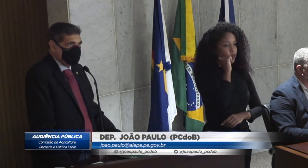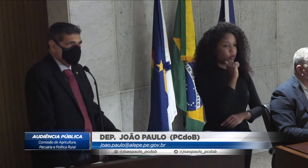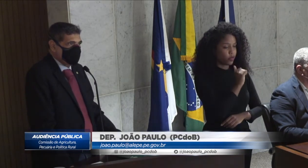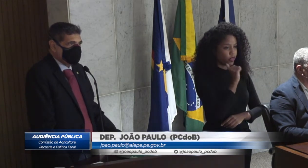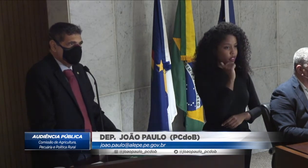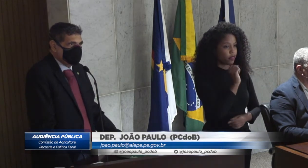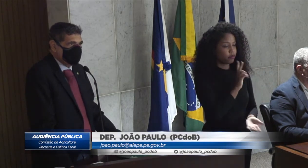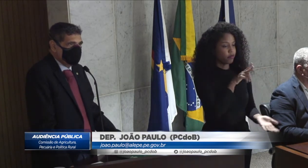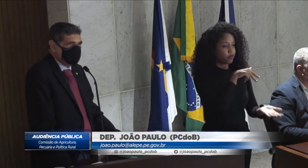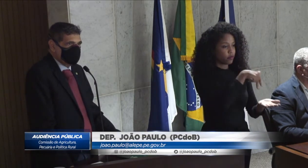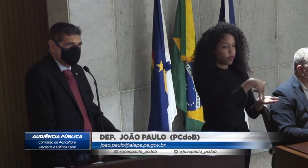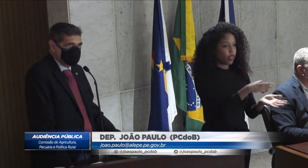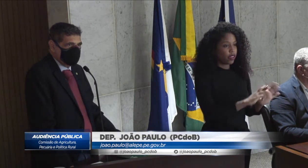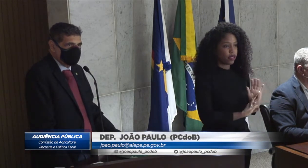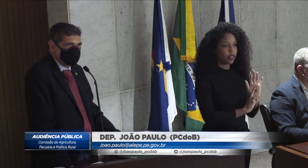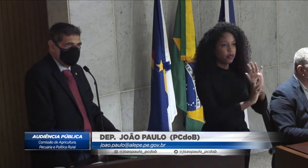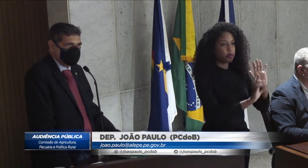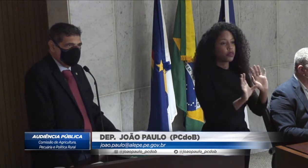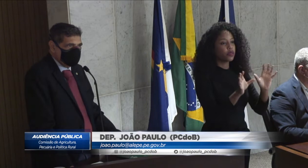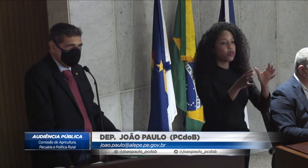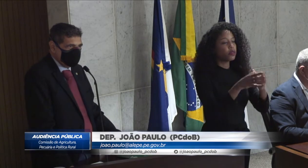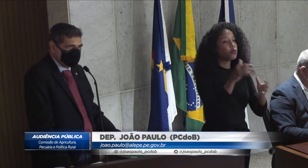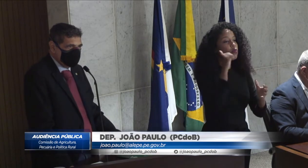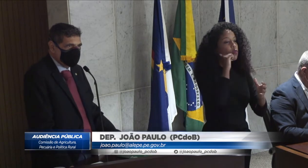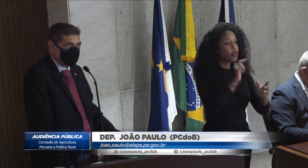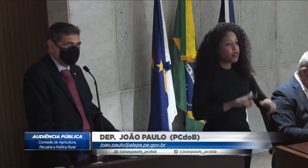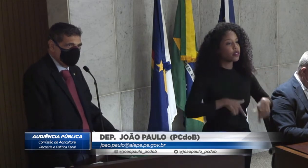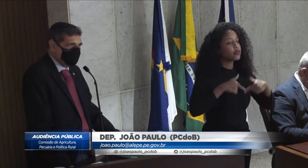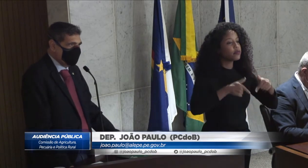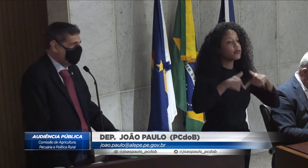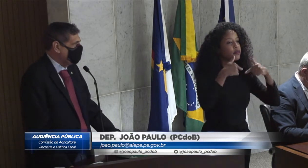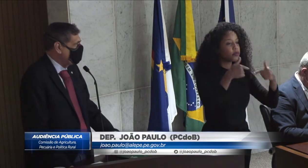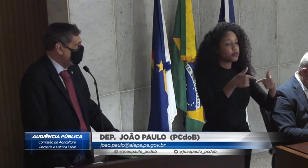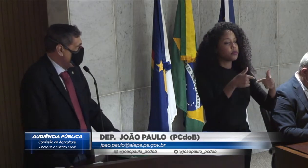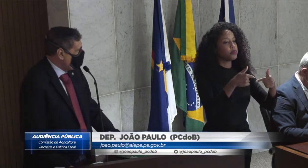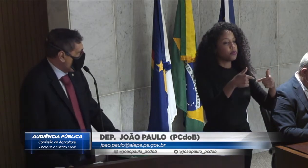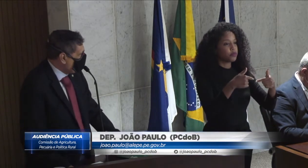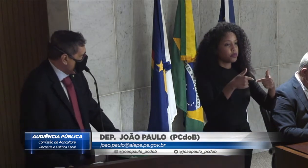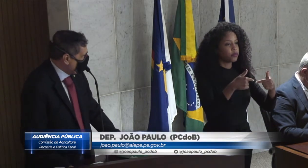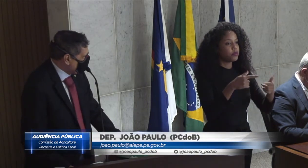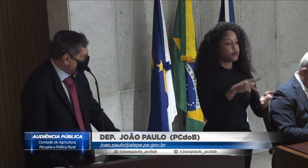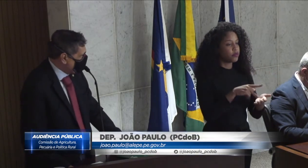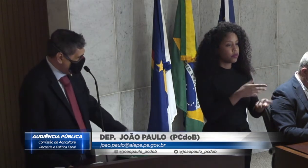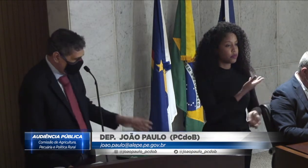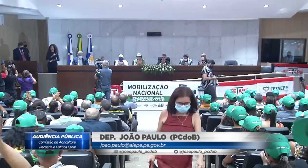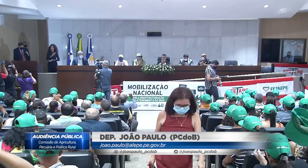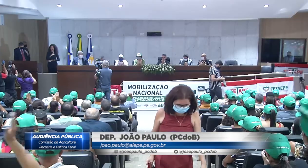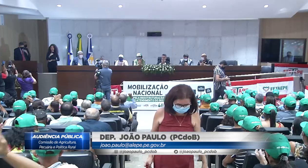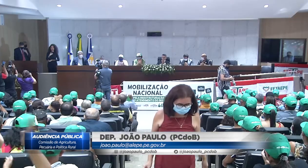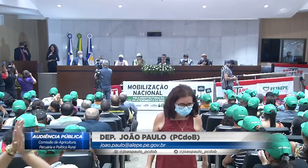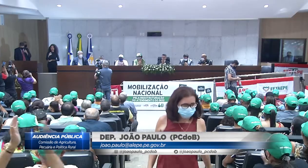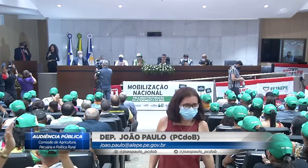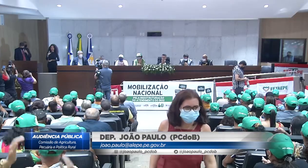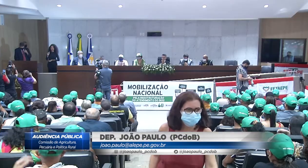mas que representa o conjunto das mulheres guerreiras e lutadoras, companheira Cícera.